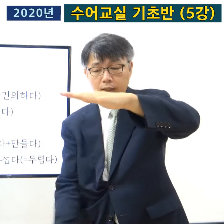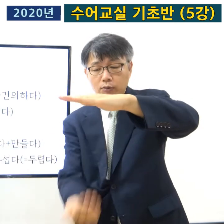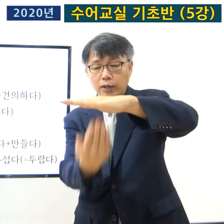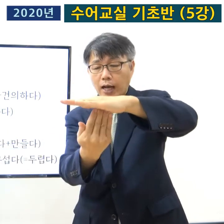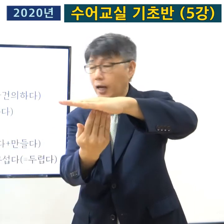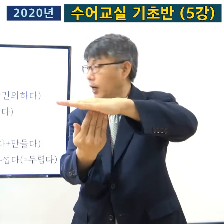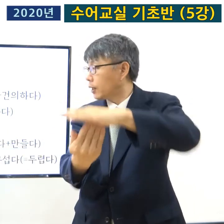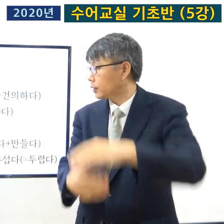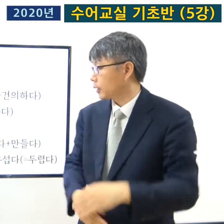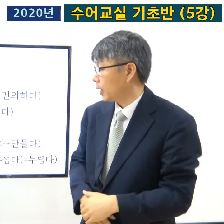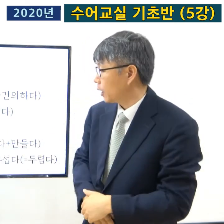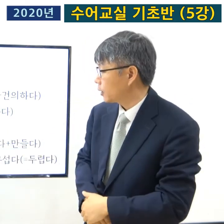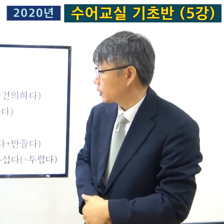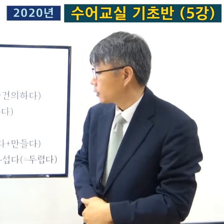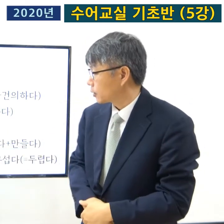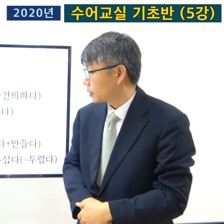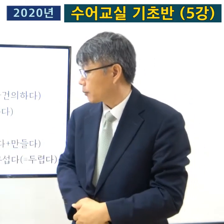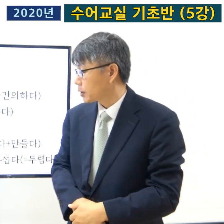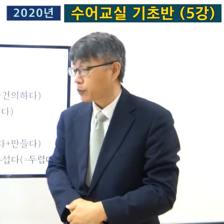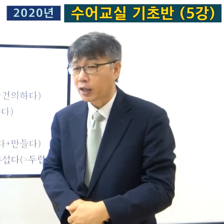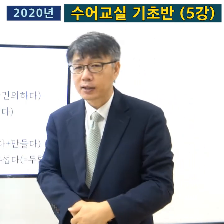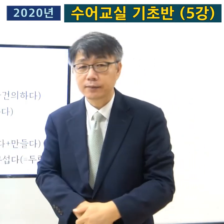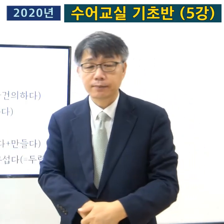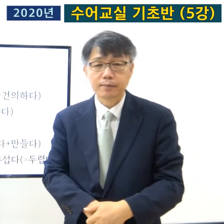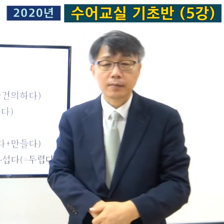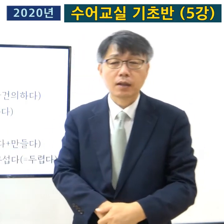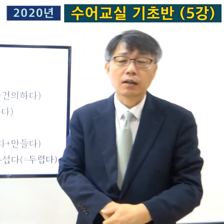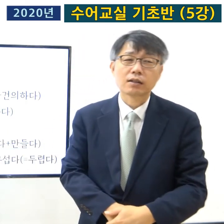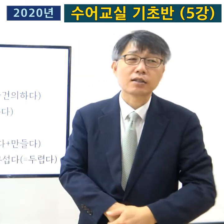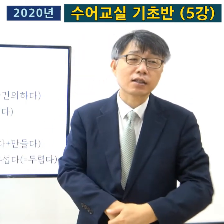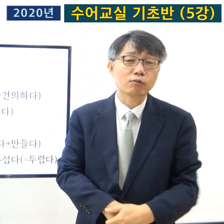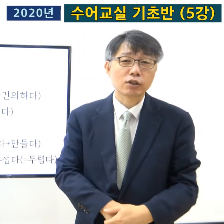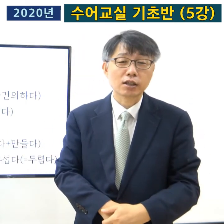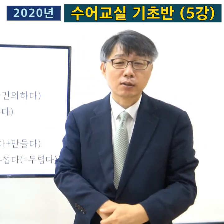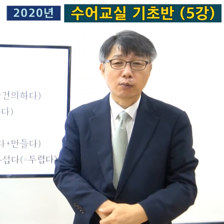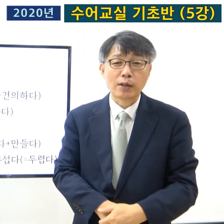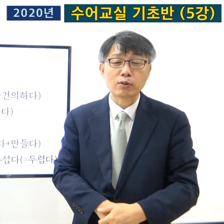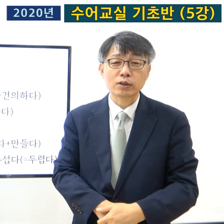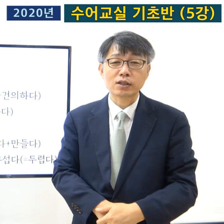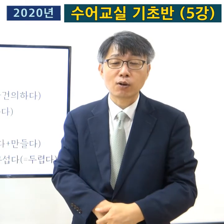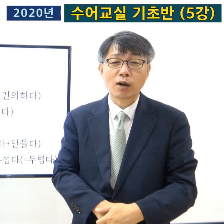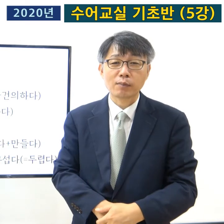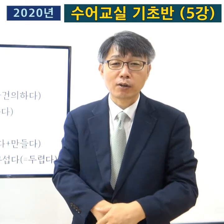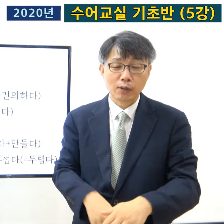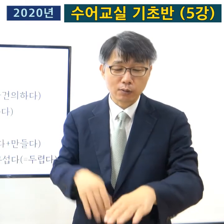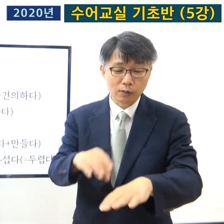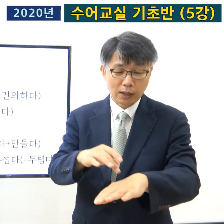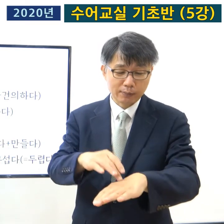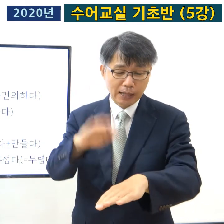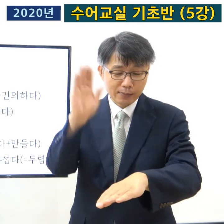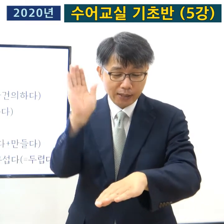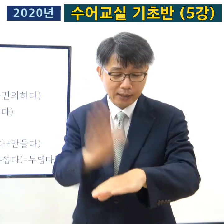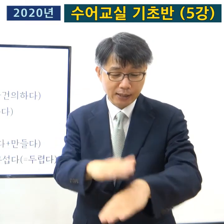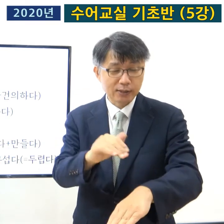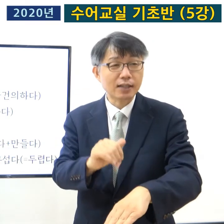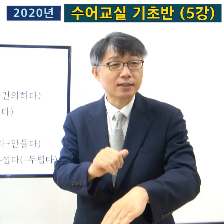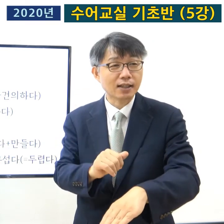이루다. 자, 그 다음에 습관은 예전에 우리 왼손 쓰려고 하면 왼손 하지마 이렇게 딱